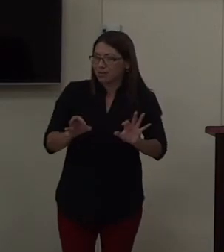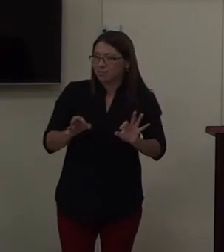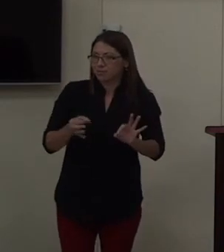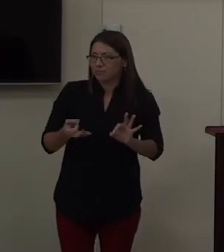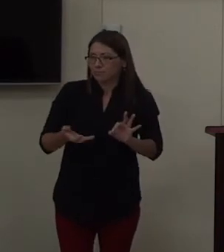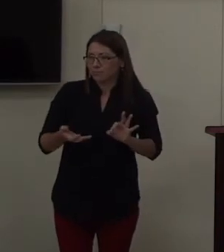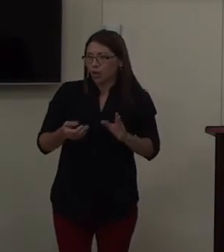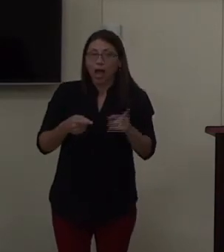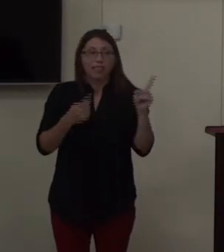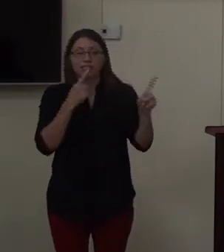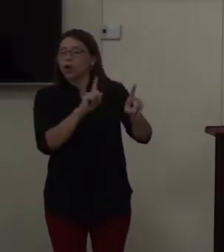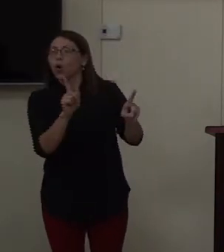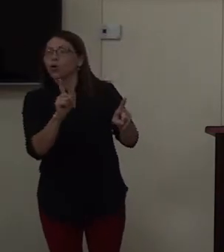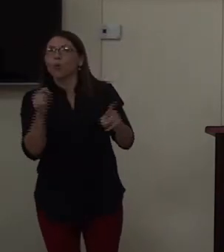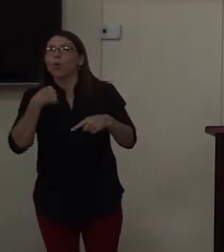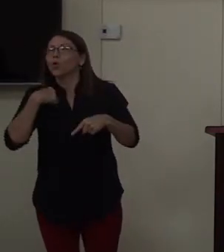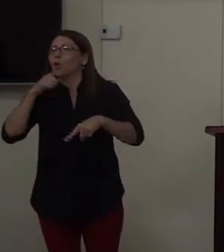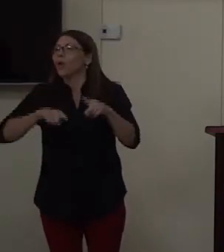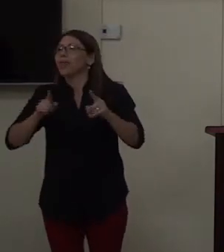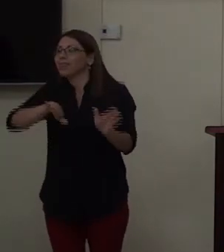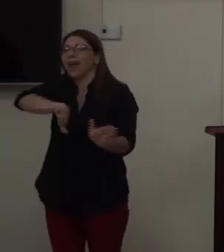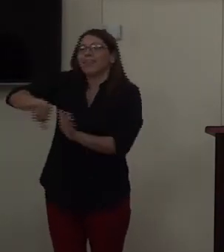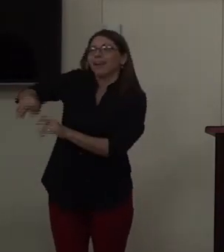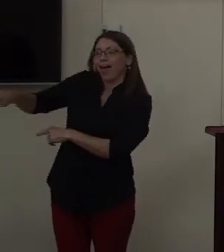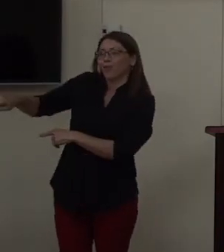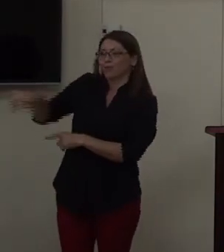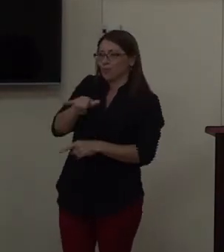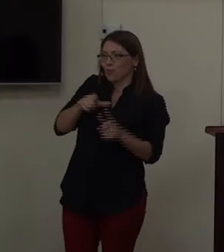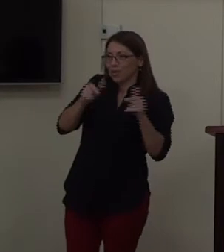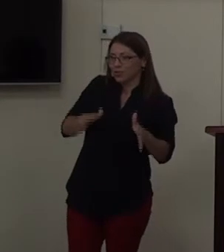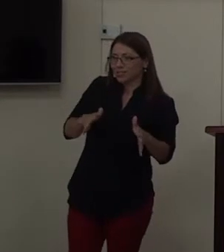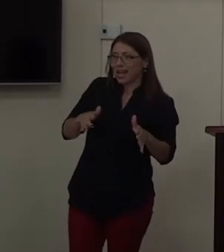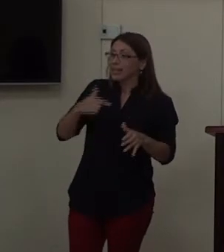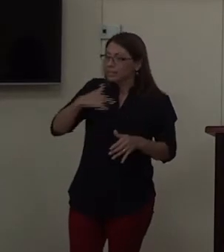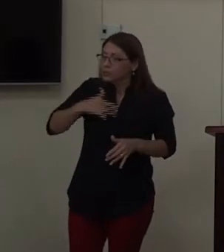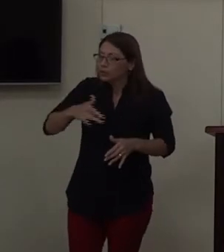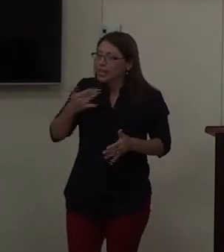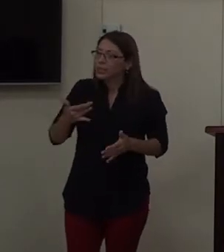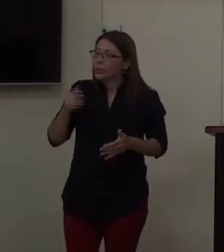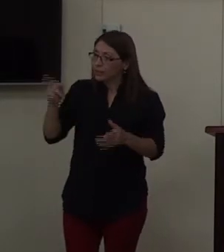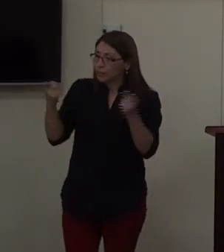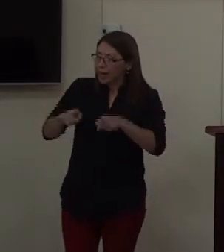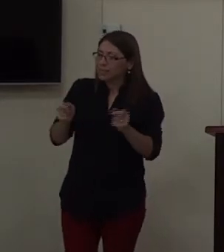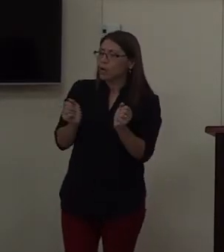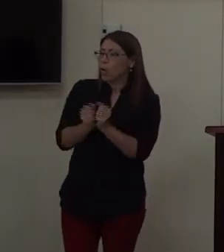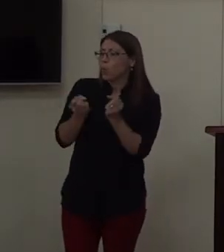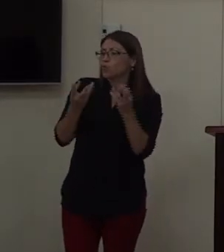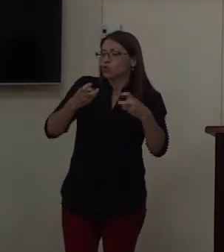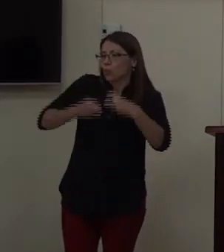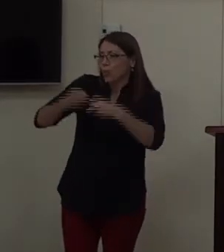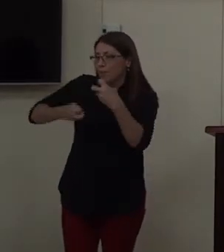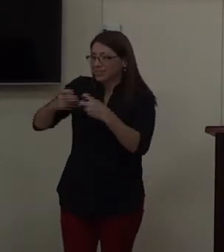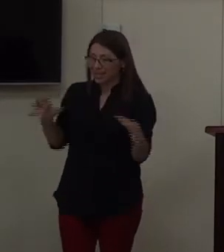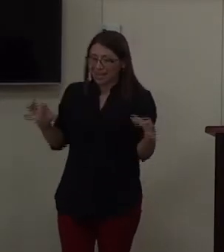a dejar de lado, que es un poco, siento yo, lo que pasa con muchos problemas que tienen que ver con política